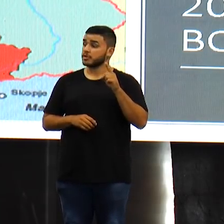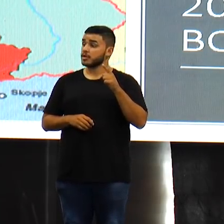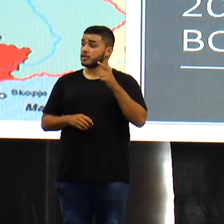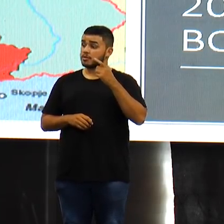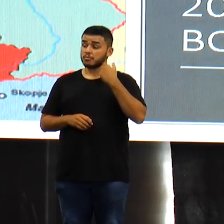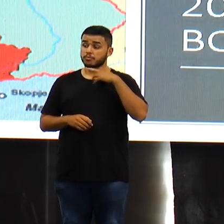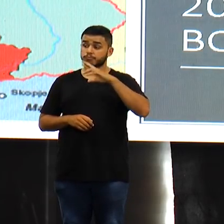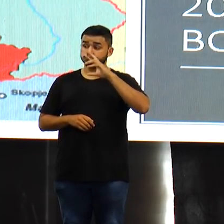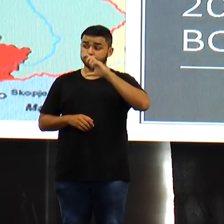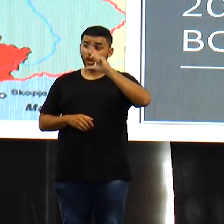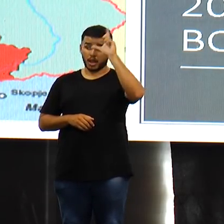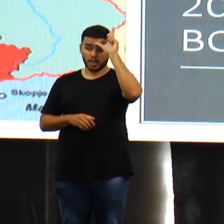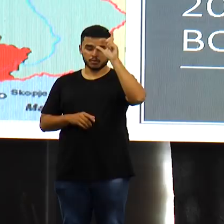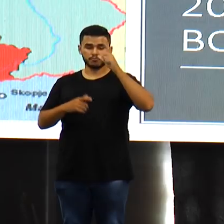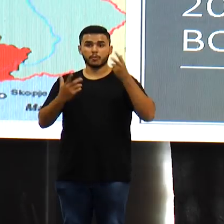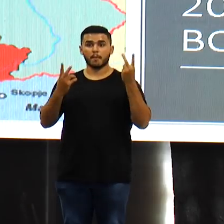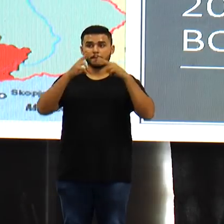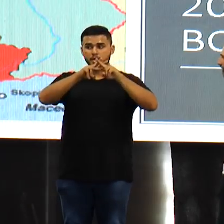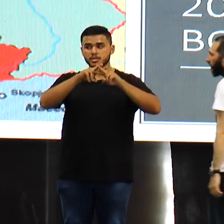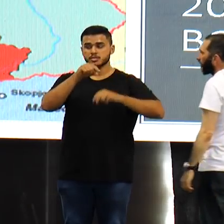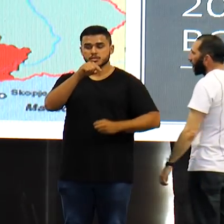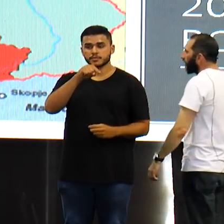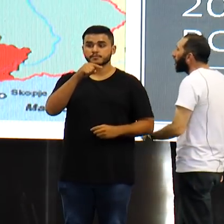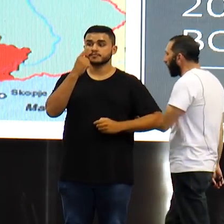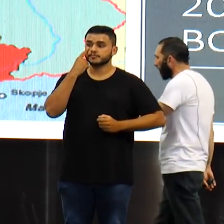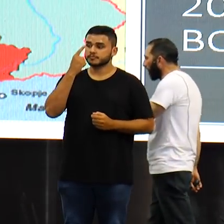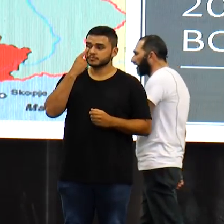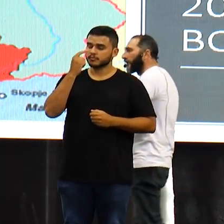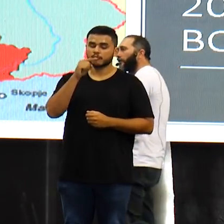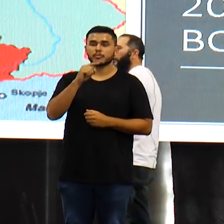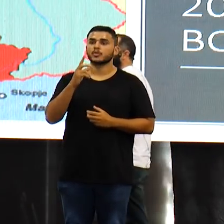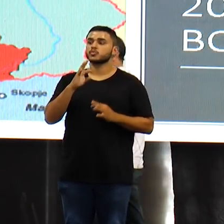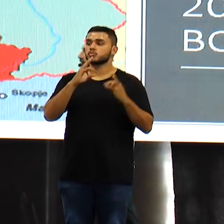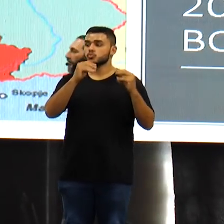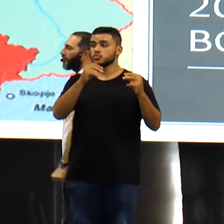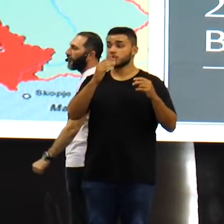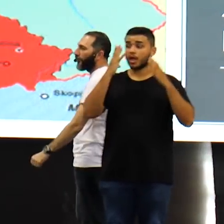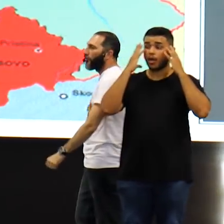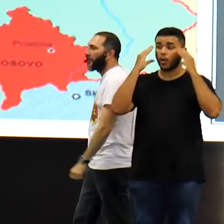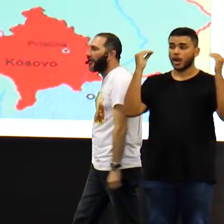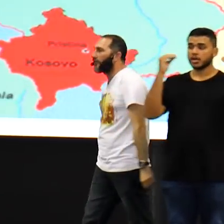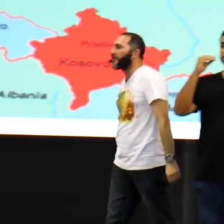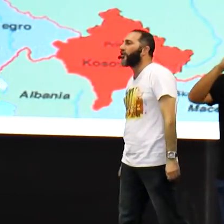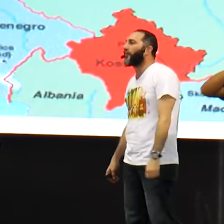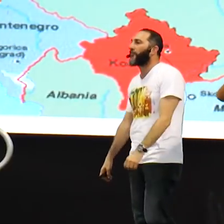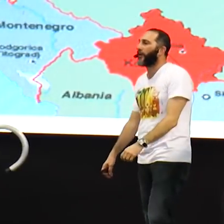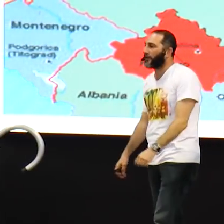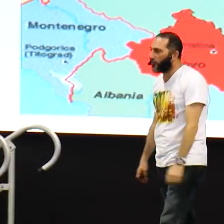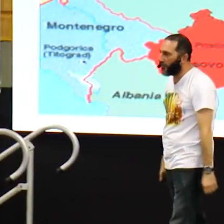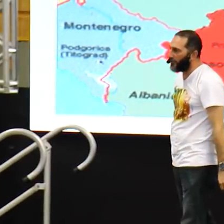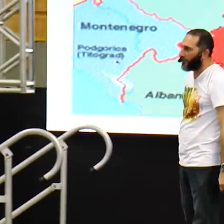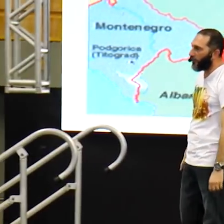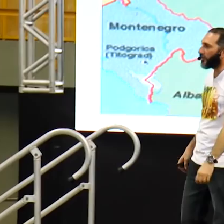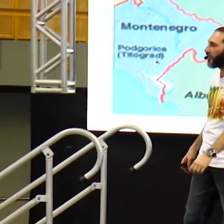foi entregue ao tribunal de Haia, na Holanda, e foi condenado à prisão